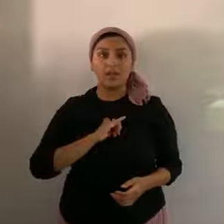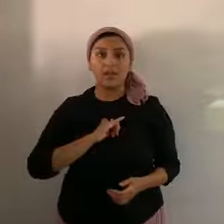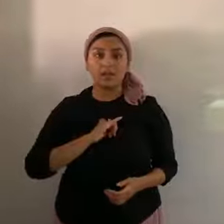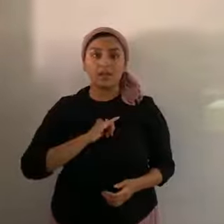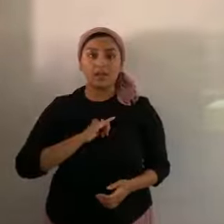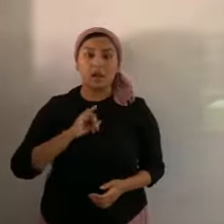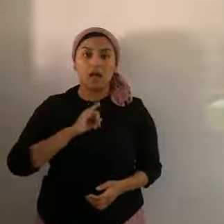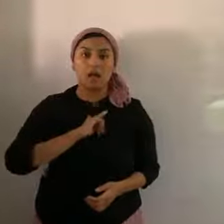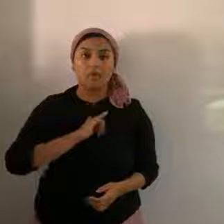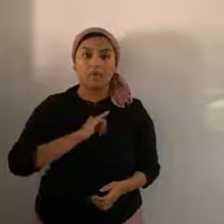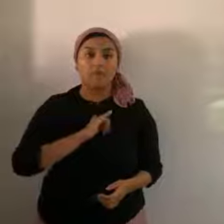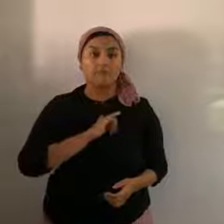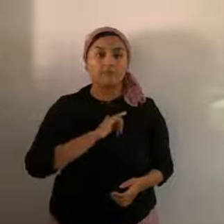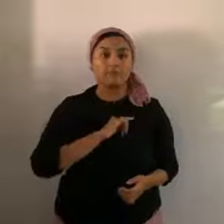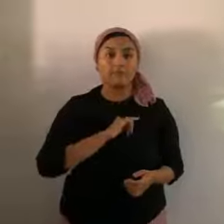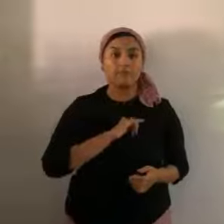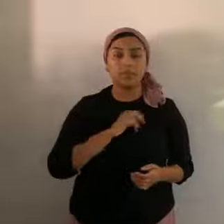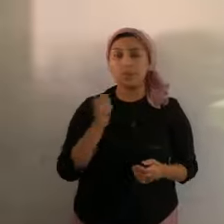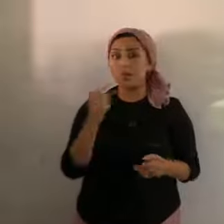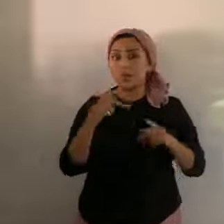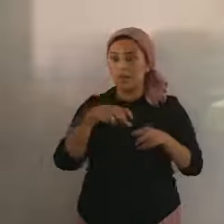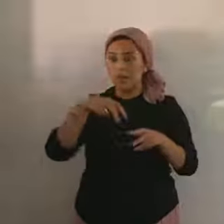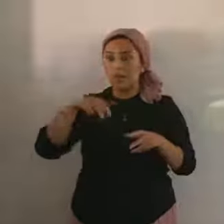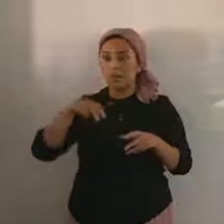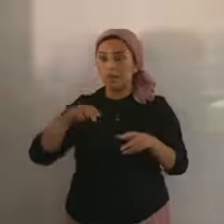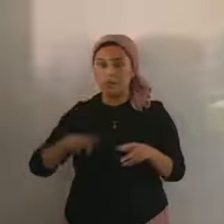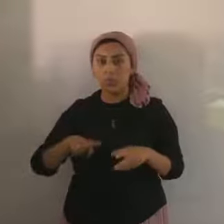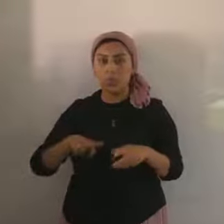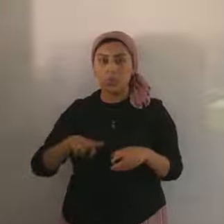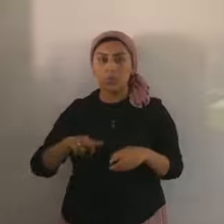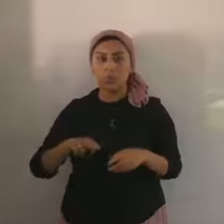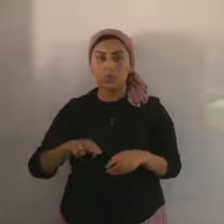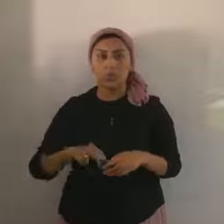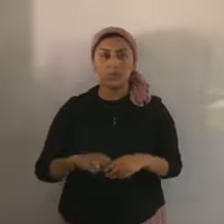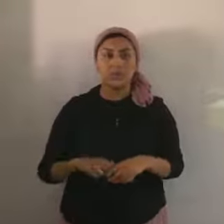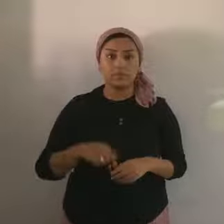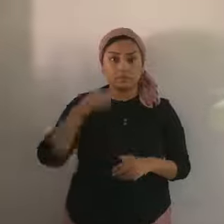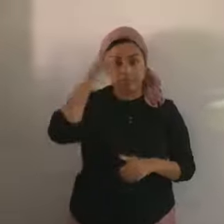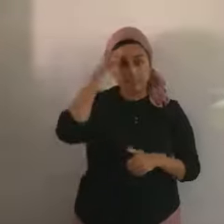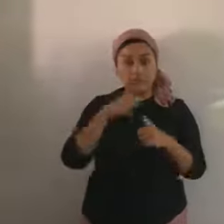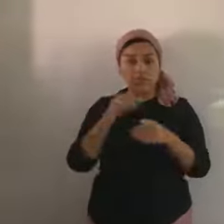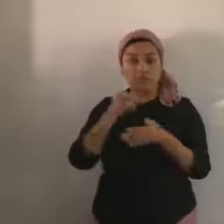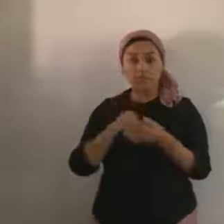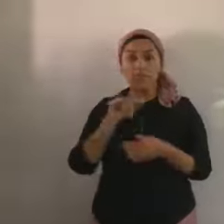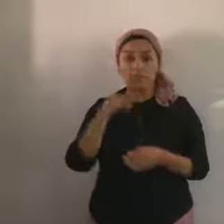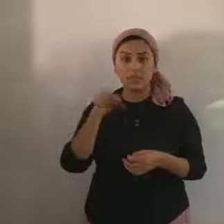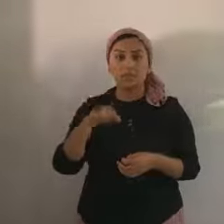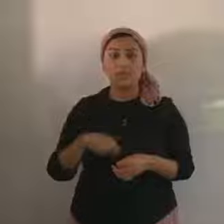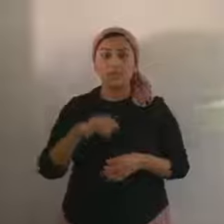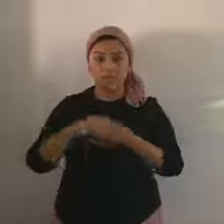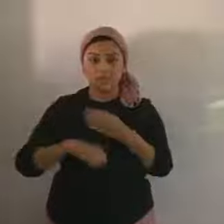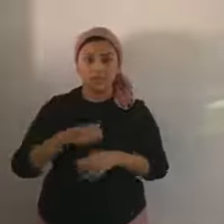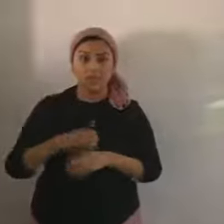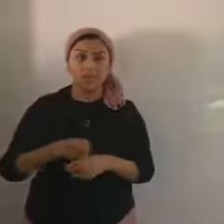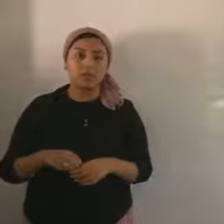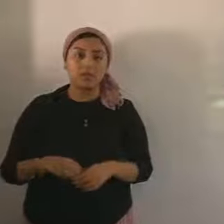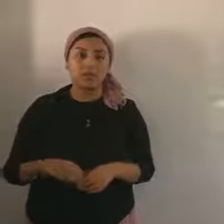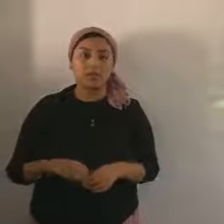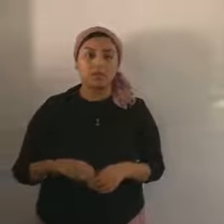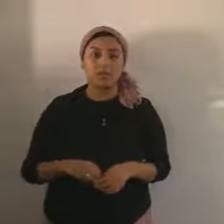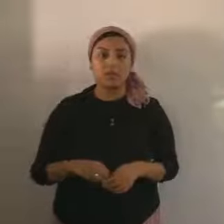Yo soy. Y retrocedieron y cayeron a tierra. ¿Recuerdan? Sí, amén.